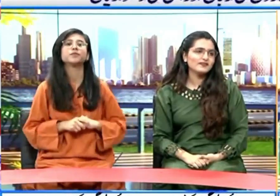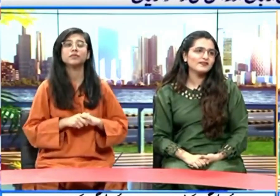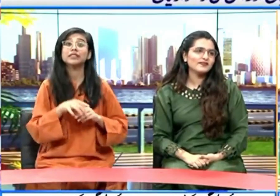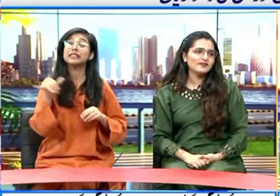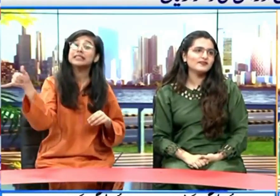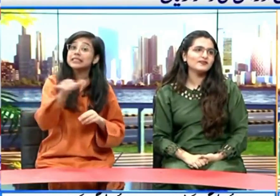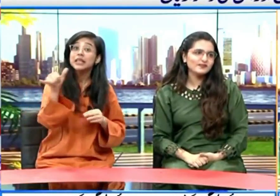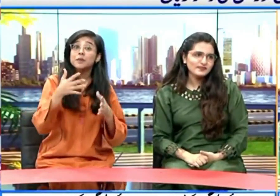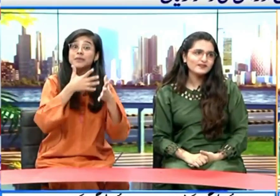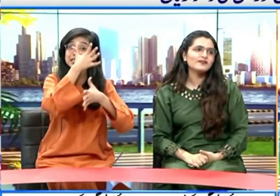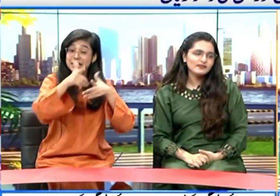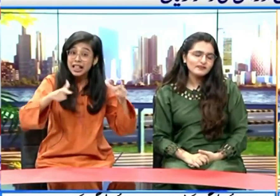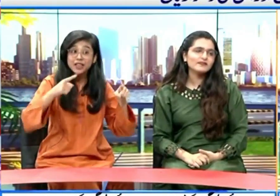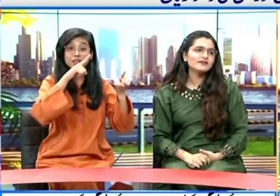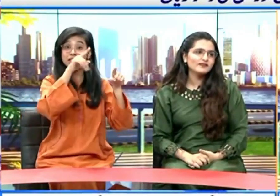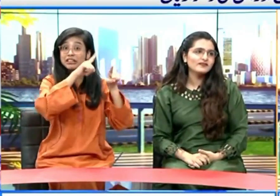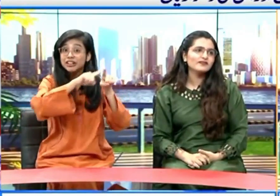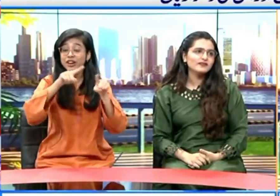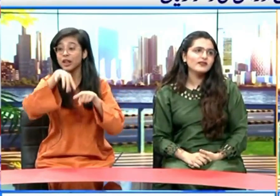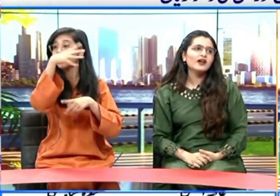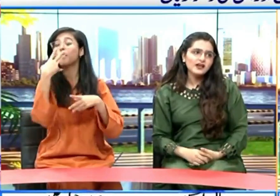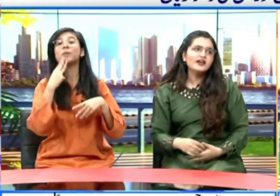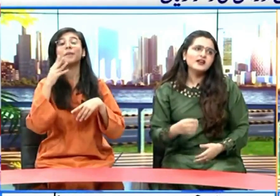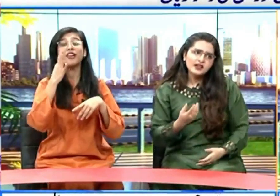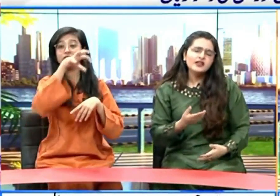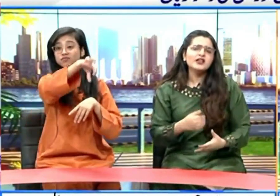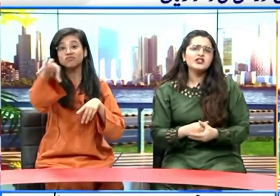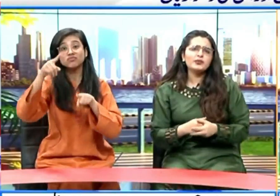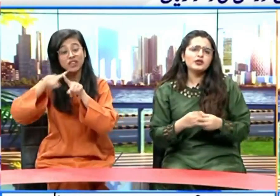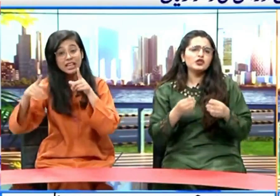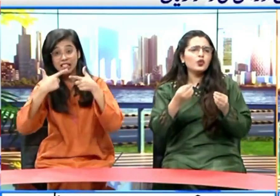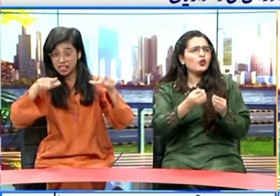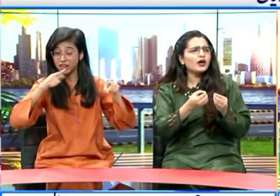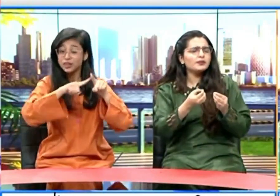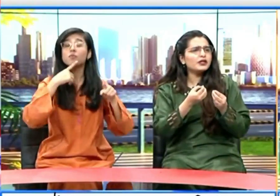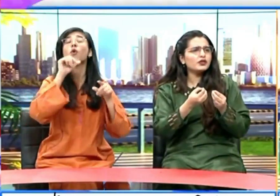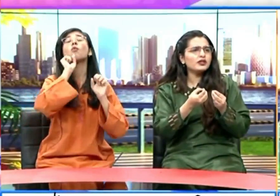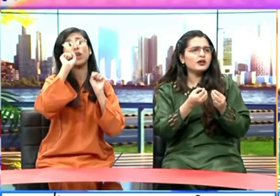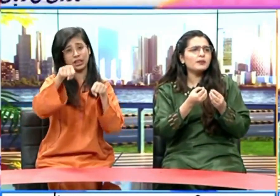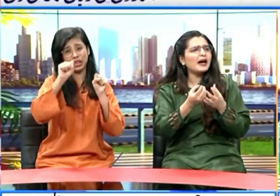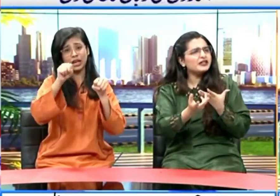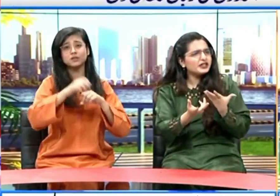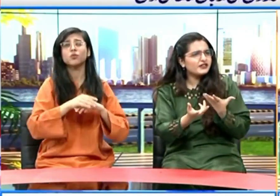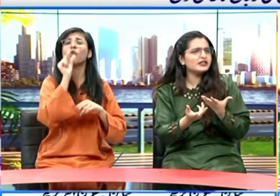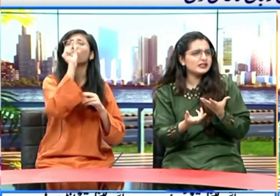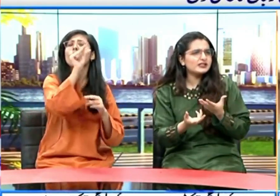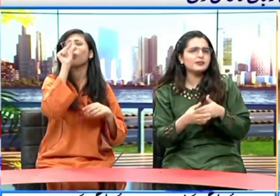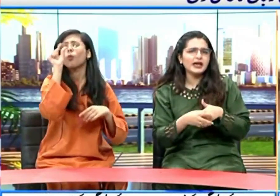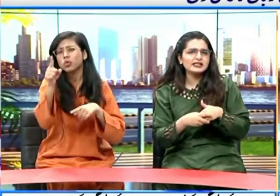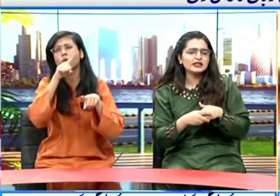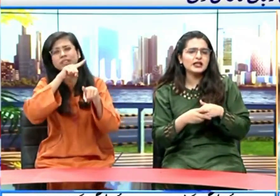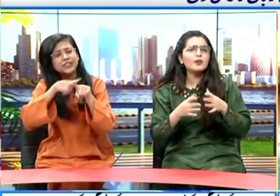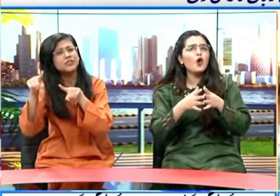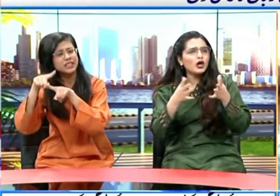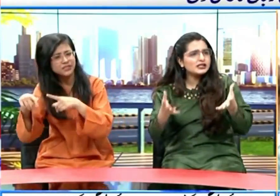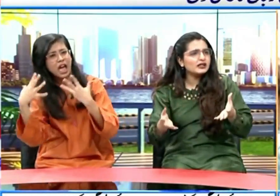طریقے سائن لینگویج بھی ویری کرتی ہے ایک علاقے سے دوسرے علاقے میں, جس کا تھوڑا سا آپ نے حوالہ دیا؟ جی بالکل, بالکل مائنر ڈفرینسز ہم کہہ